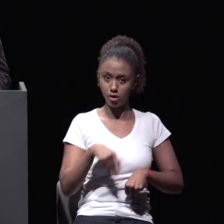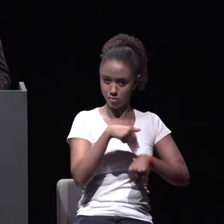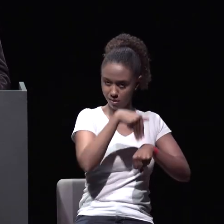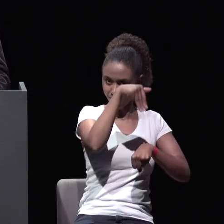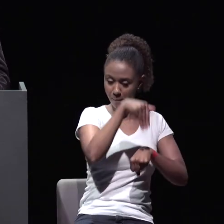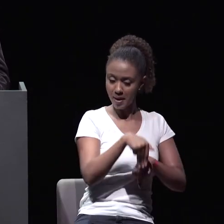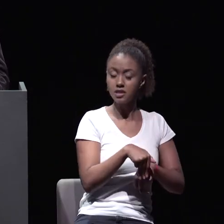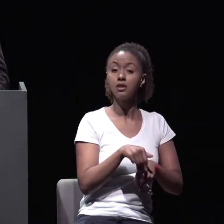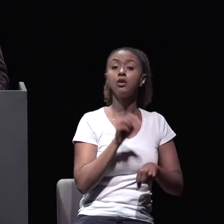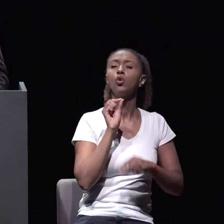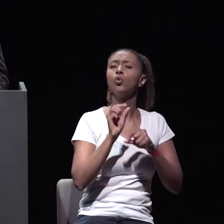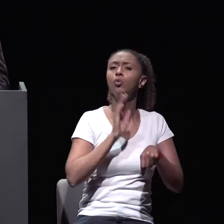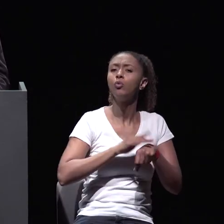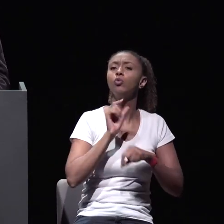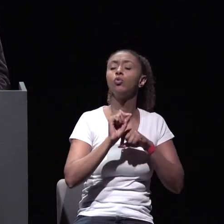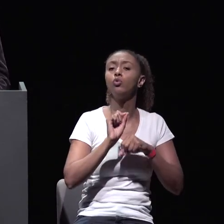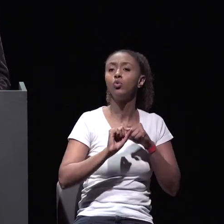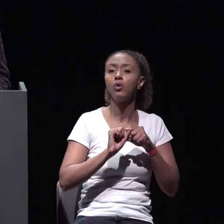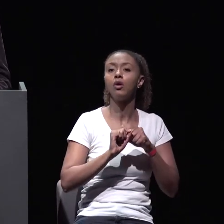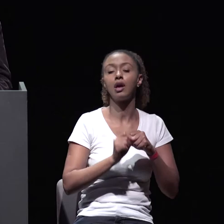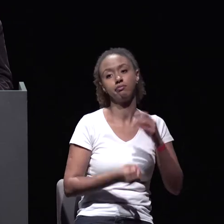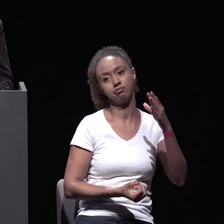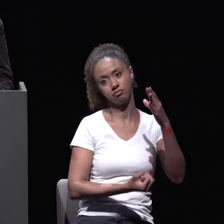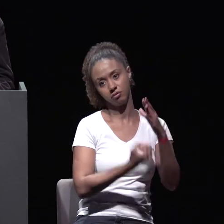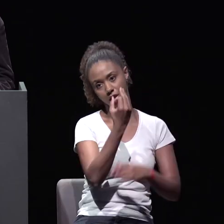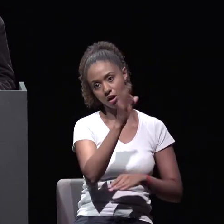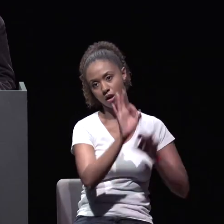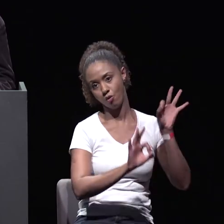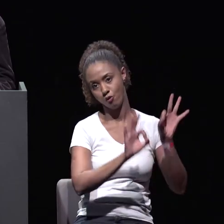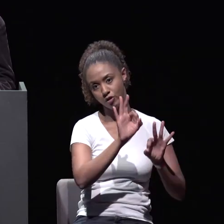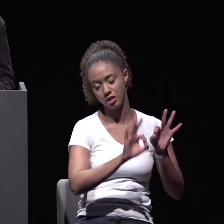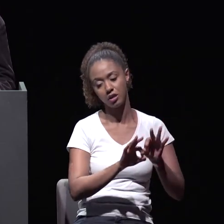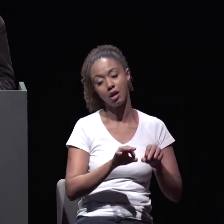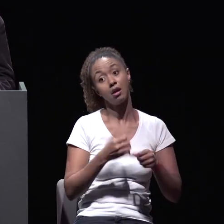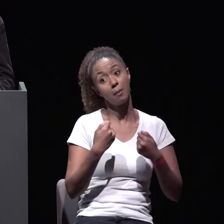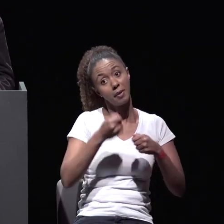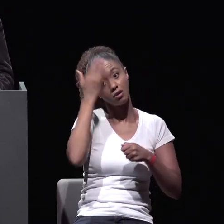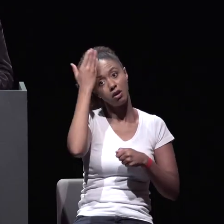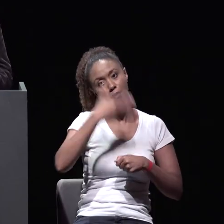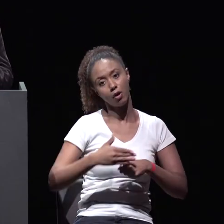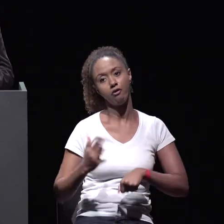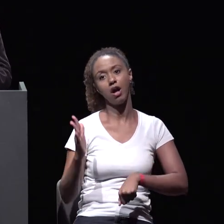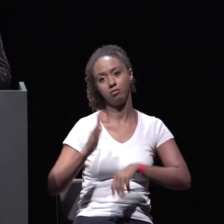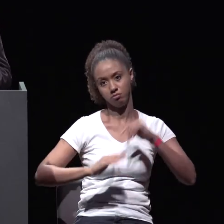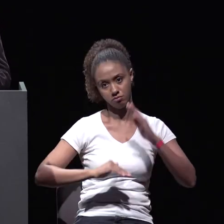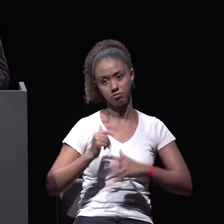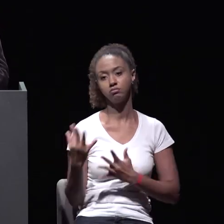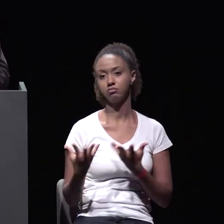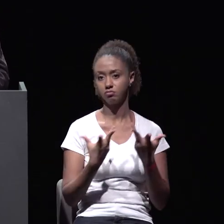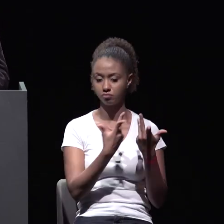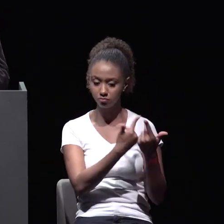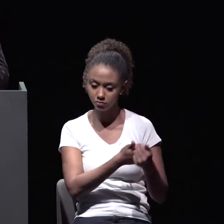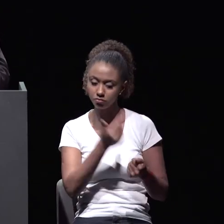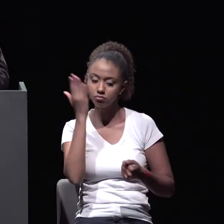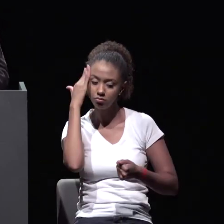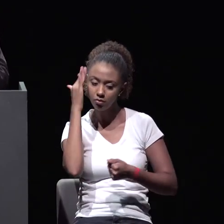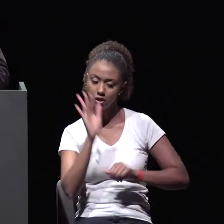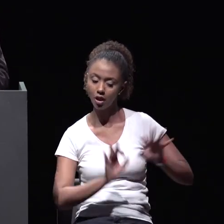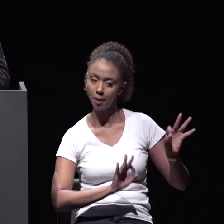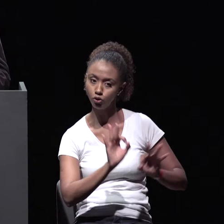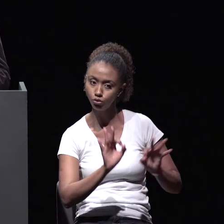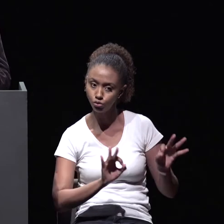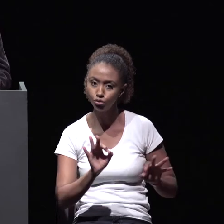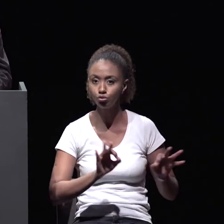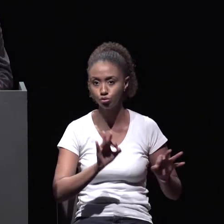constituir uma oficina enfim primeiro deveria naturalmente demonstrar habilidades da execução do objeto ao qual ele é o